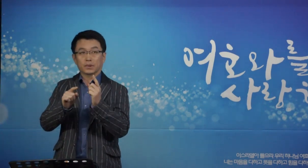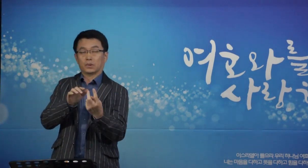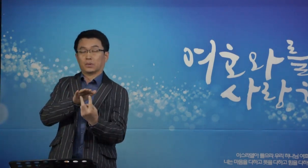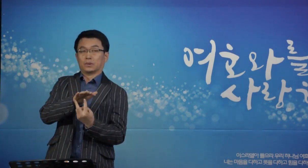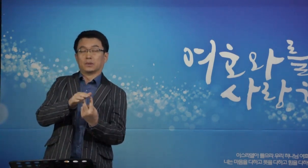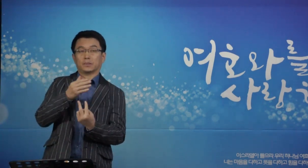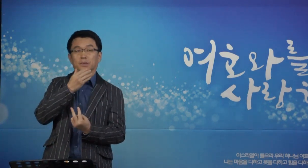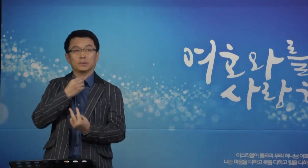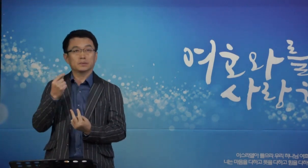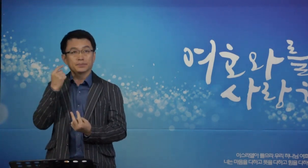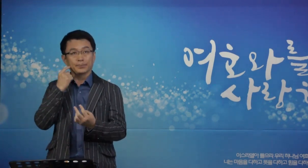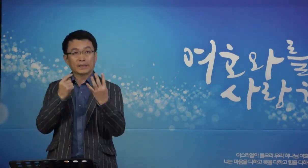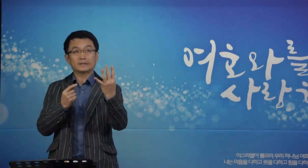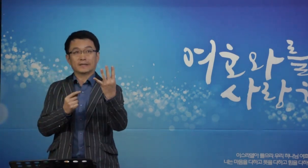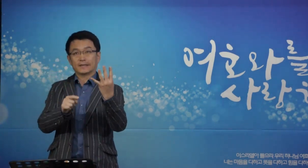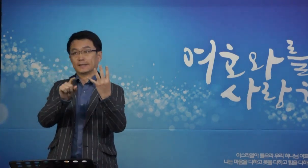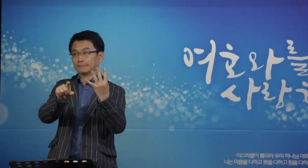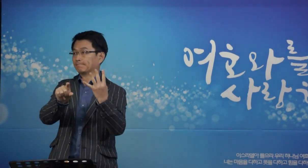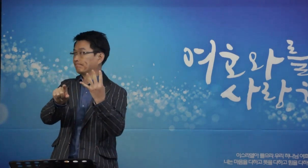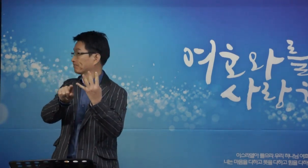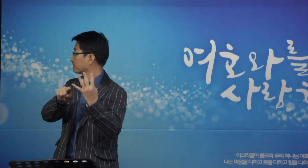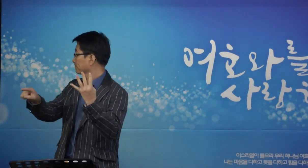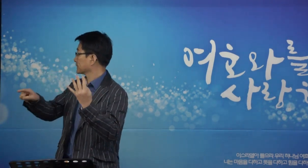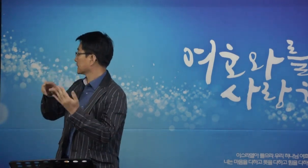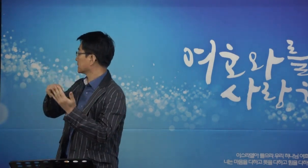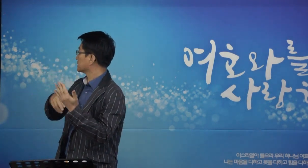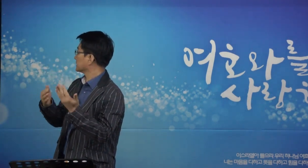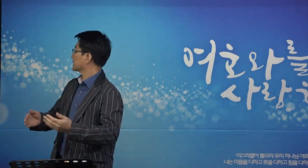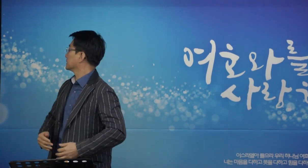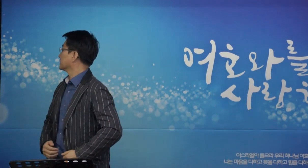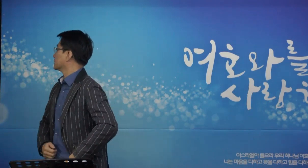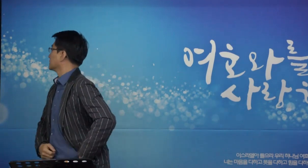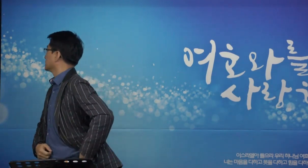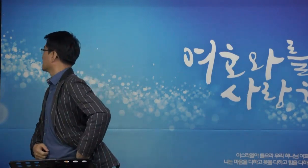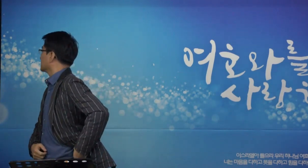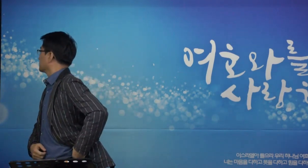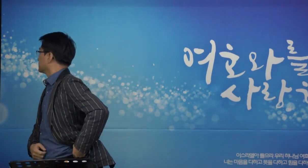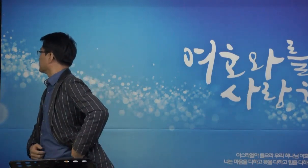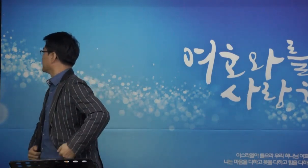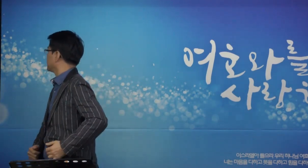오늘 말씀은 요한복음 4장을 읽겠습니다.